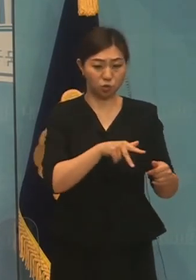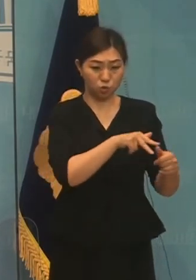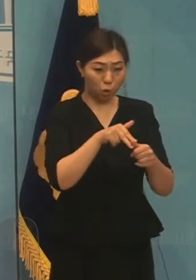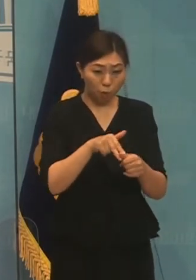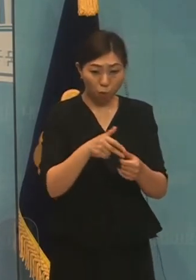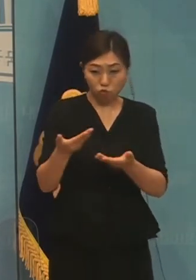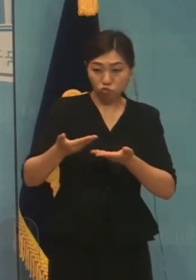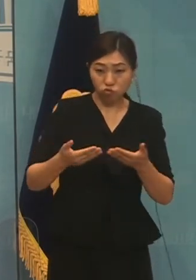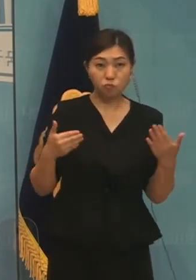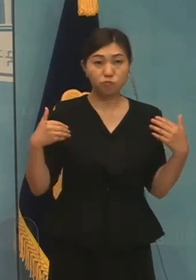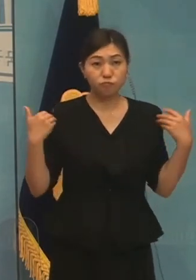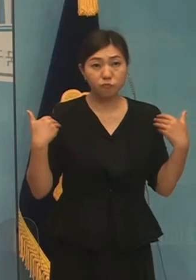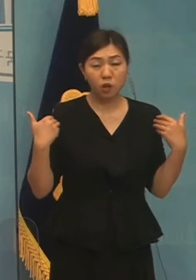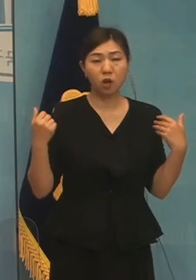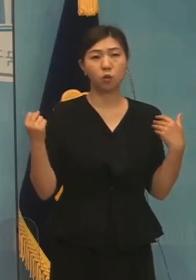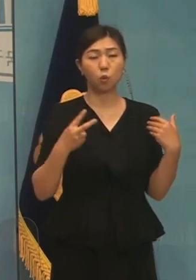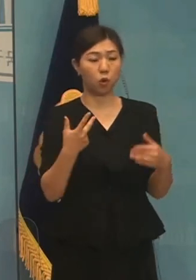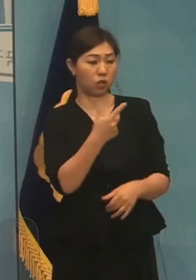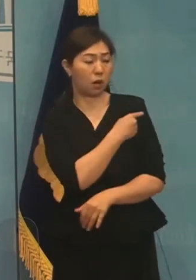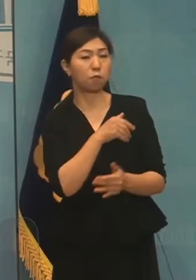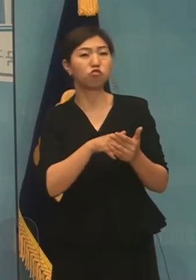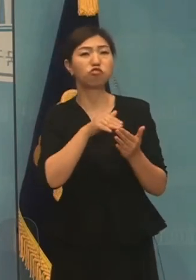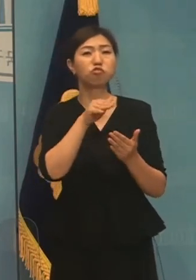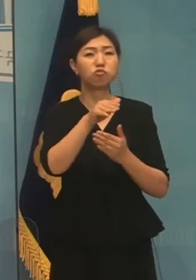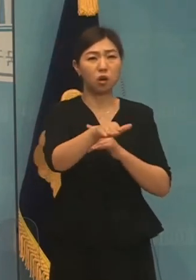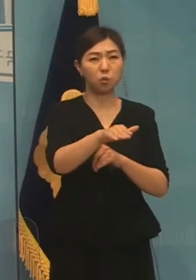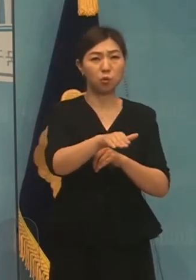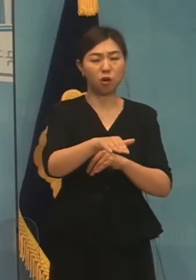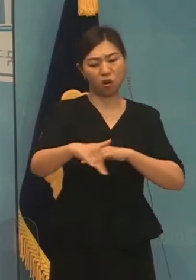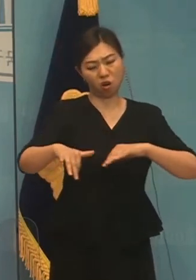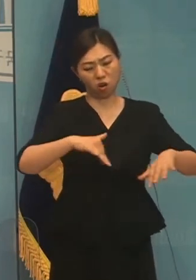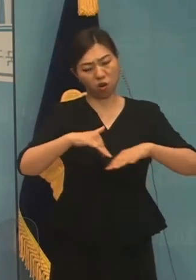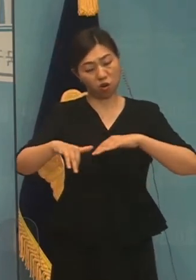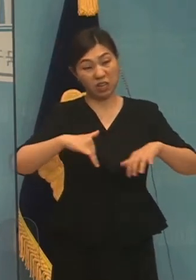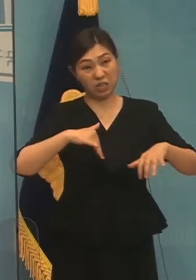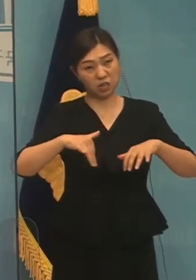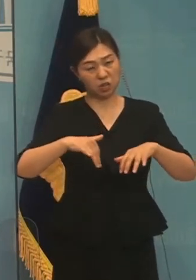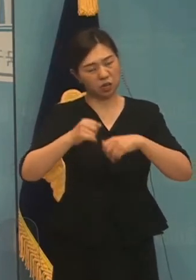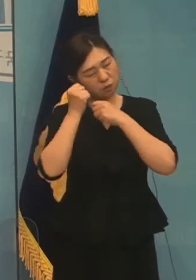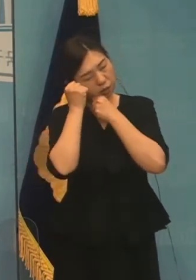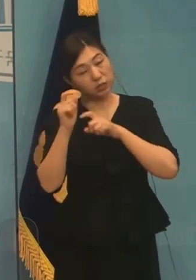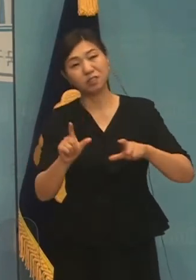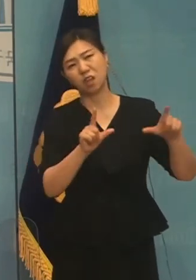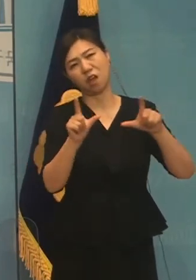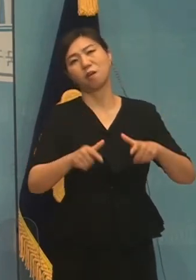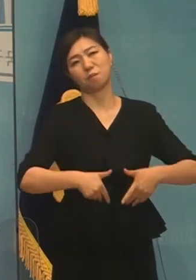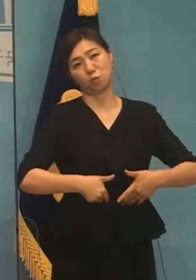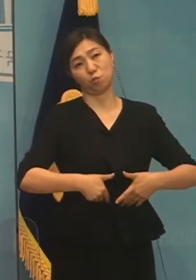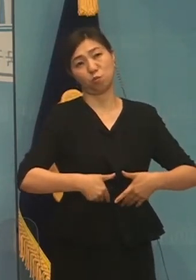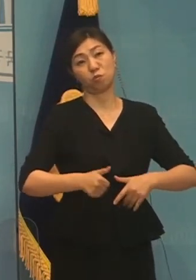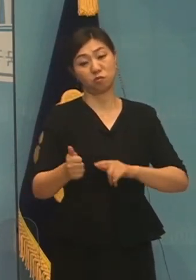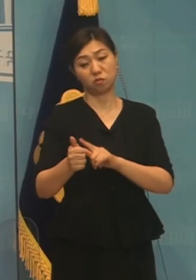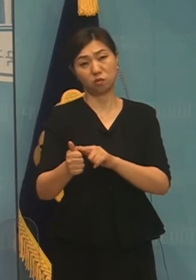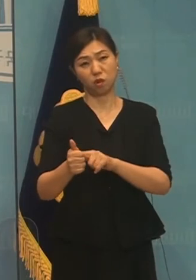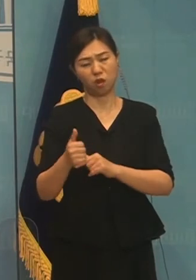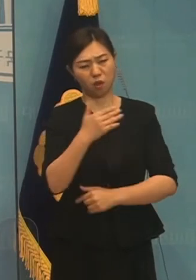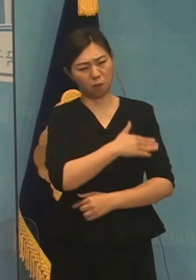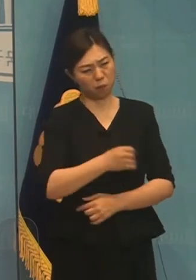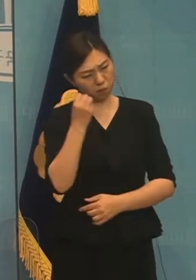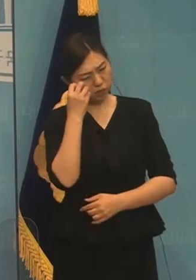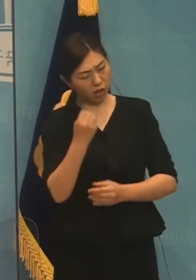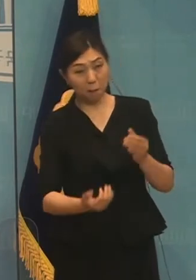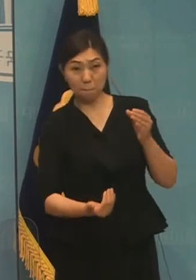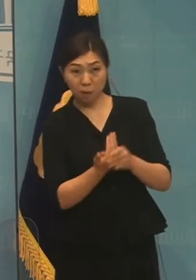받기 어렵고 접종 후에도 다시 거리로 나와야 하는 노숙인들은 이상 반응 관리에 대한